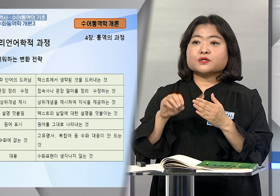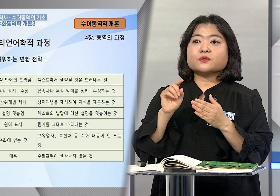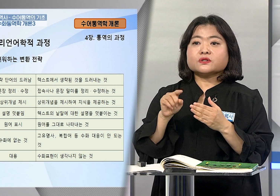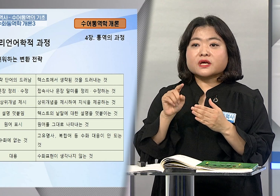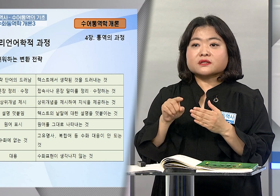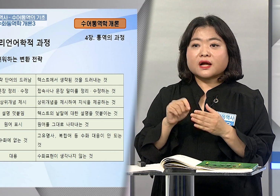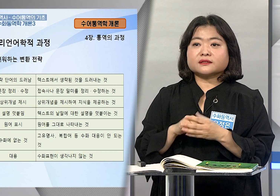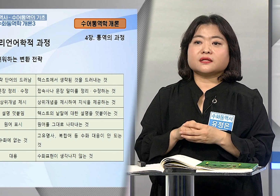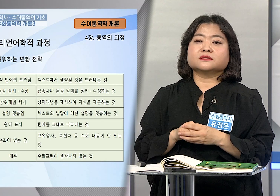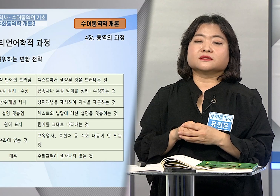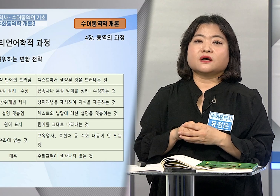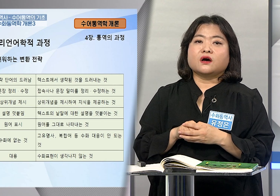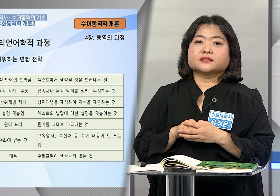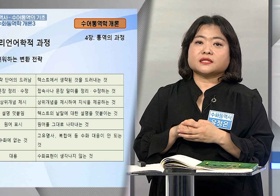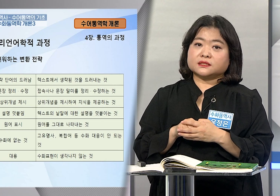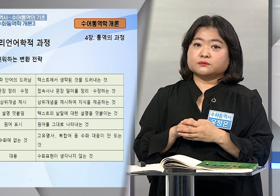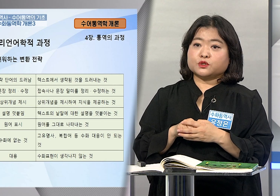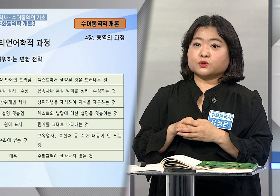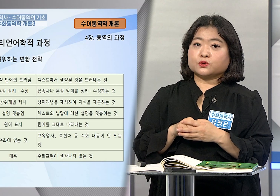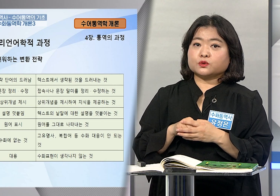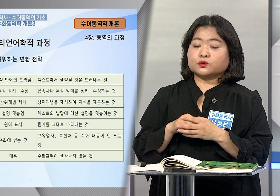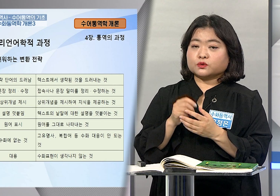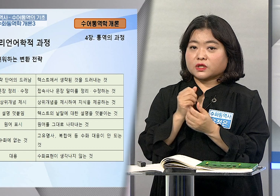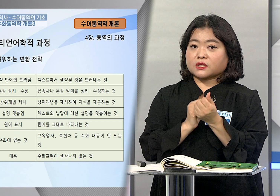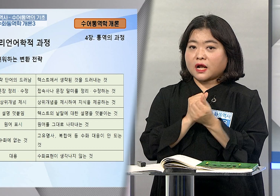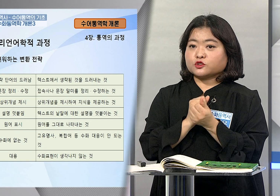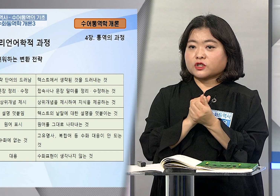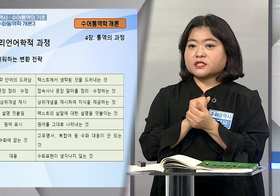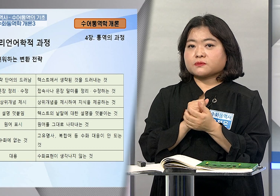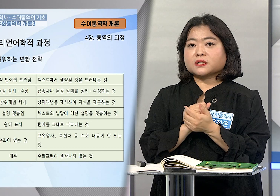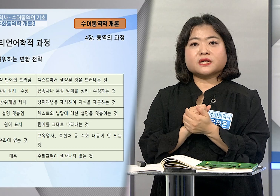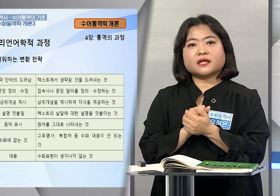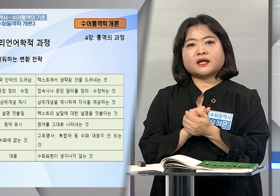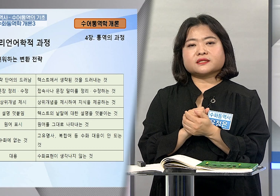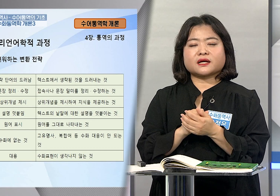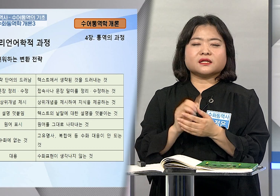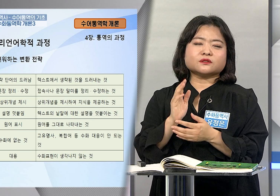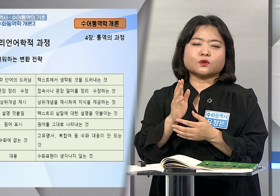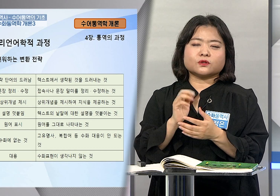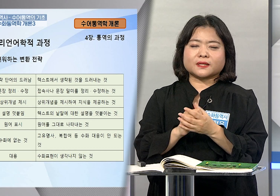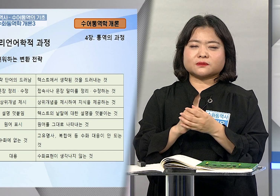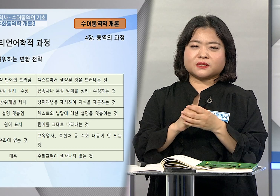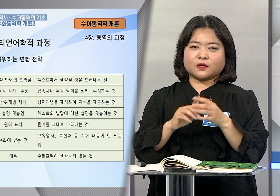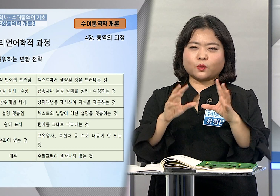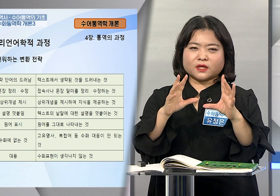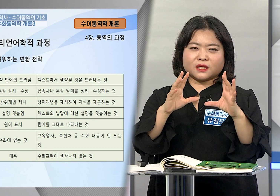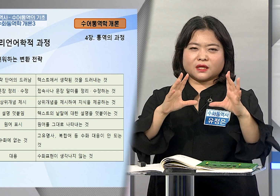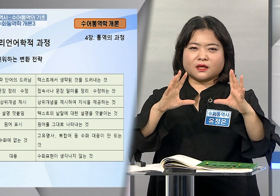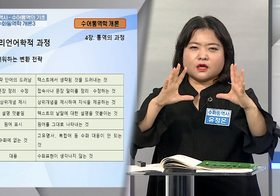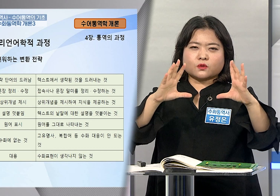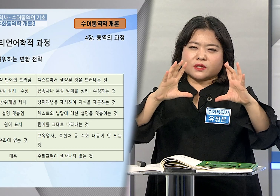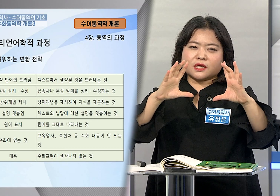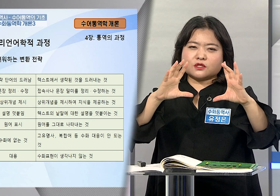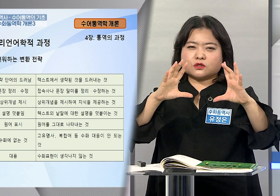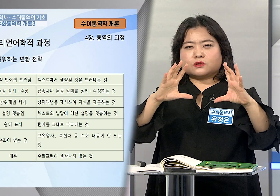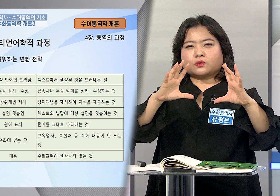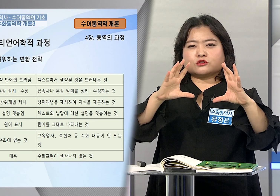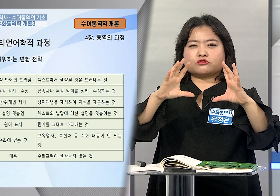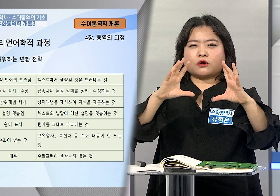필요에 의해서 할 때는 사실은 이게 할 수가 있지만 그게 아니라 제가 이런 경우를 봤습니다. 농인이 굉장히